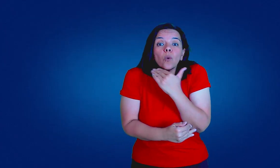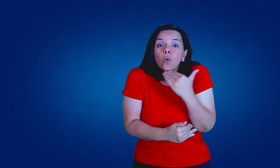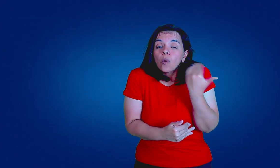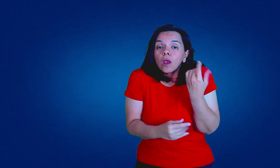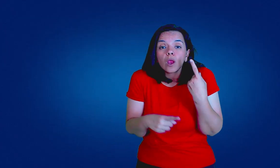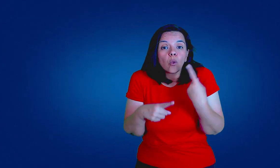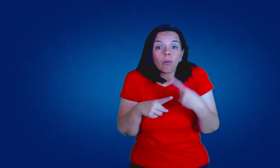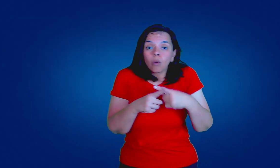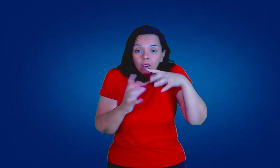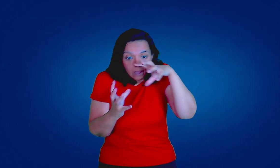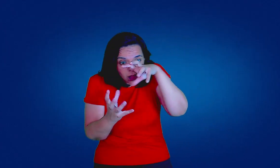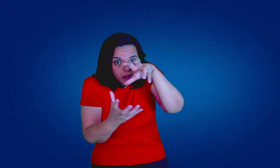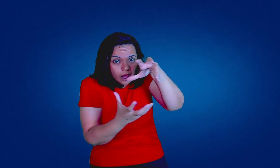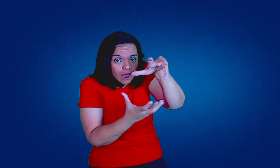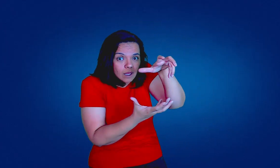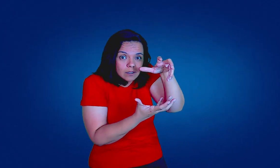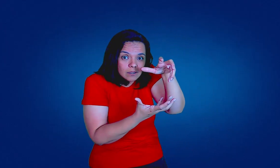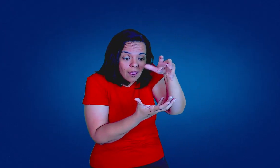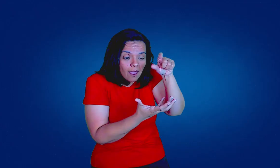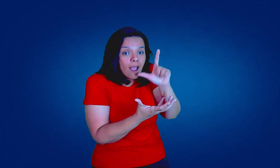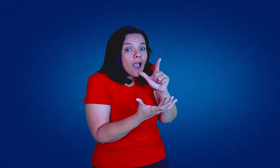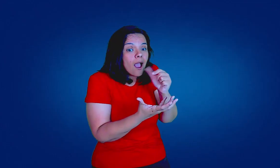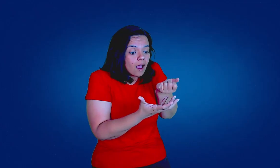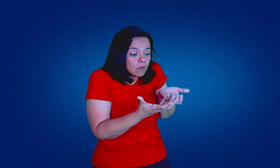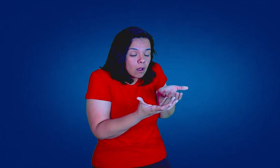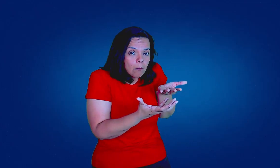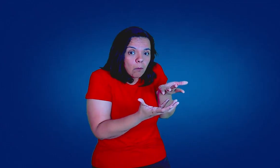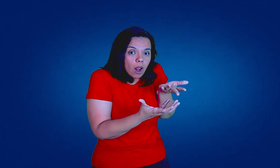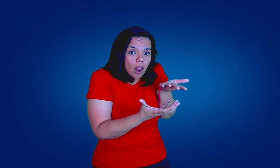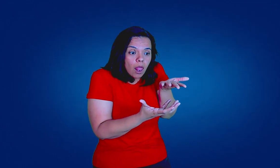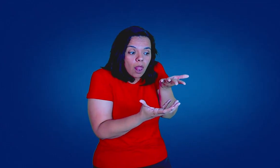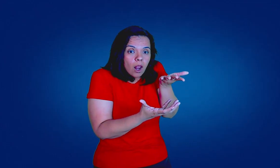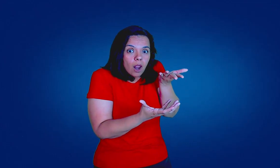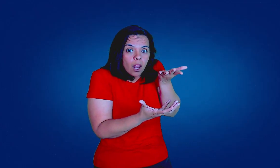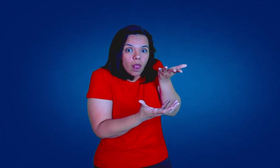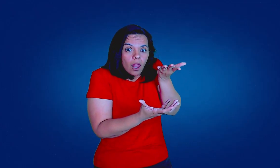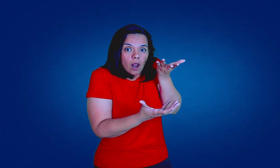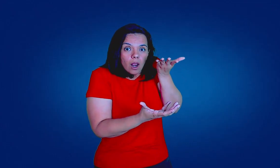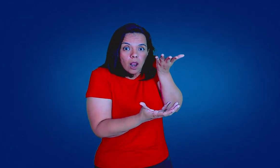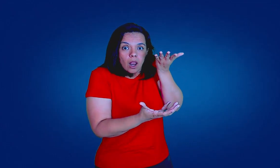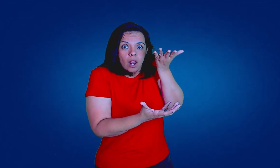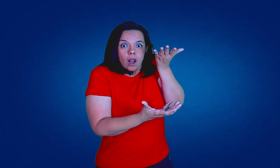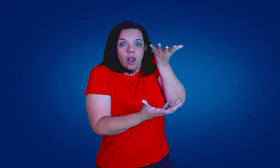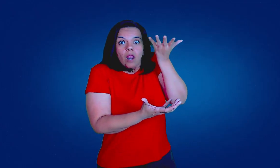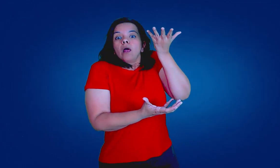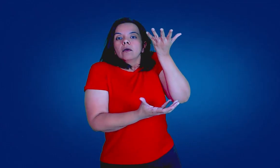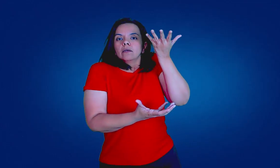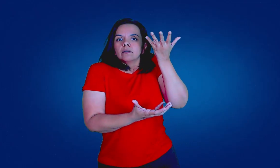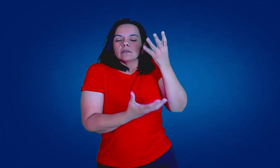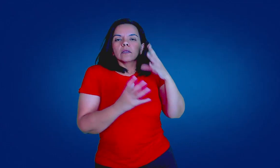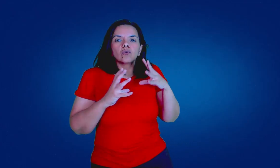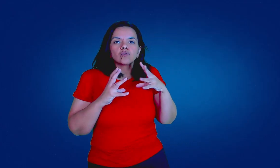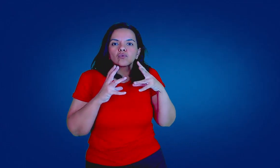E com o nível da água assim, morreram os animais e as pessoas.